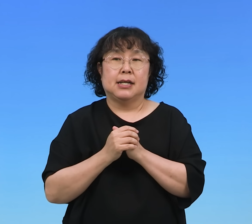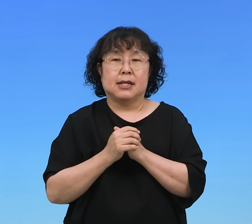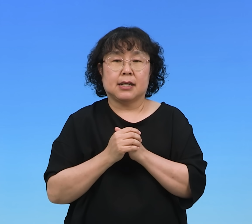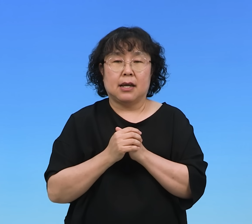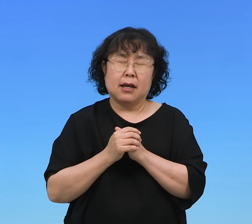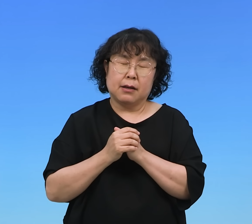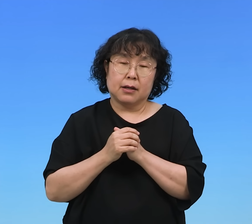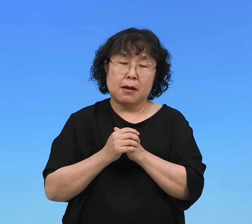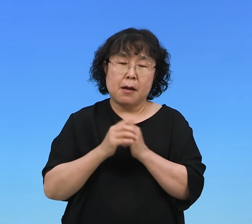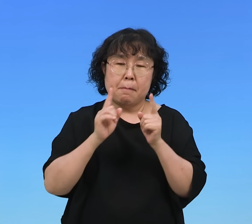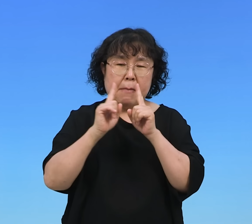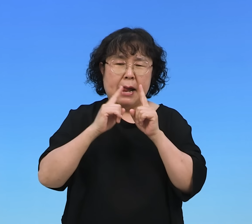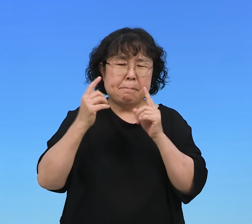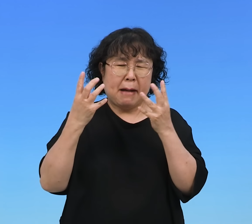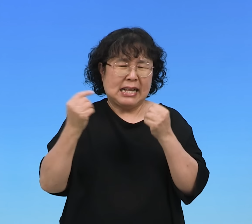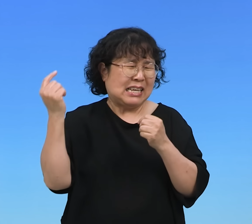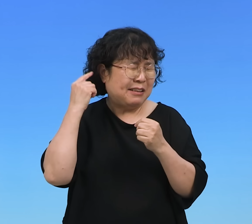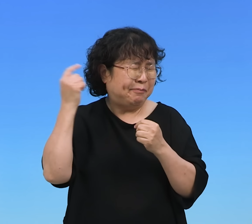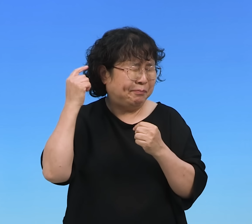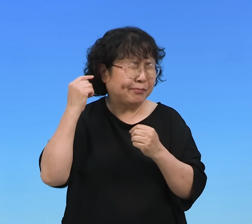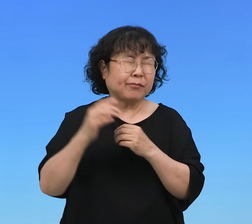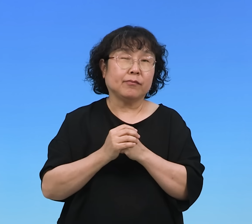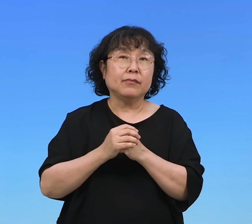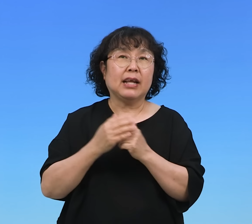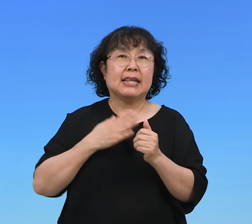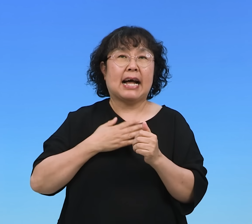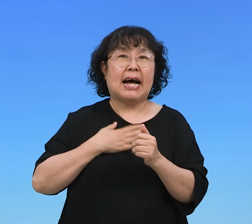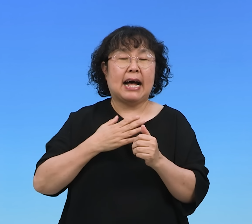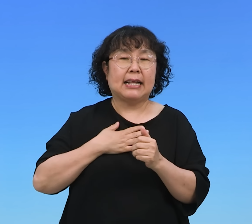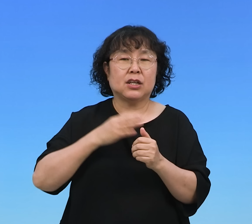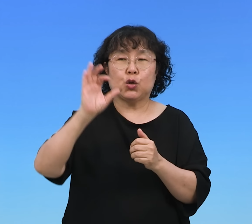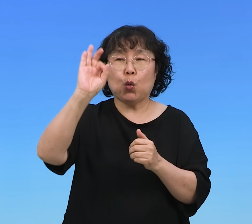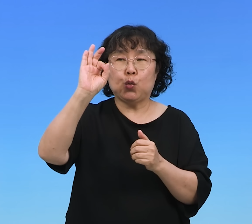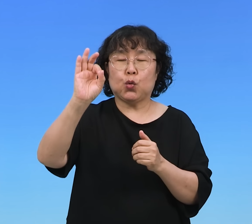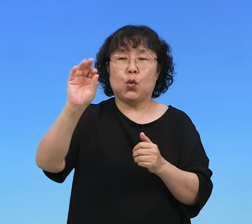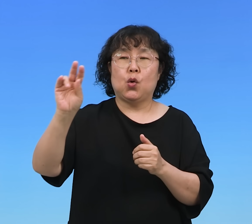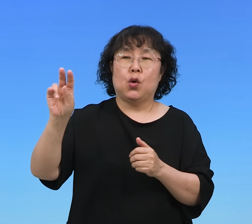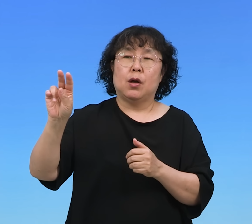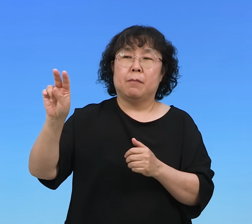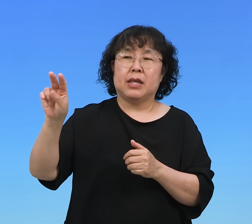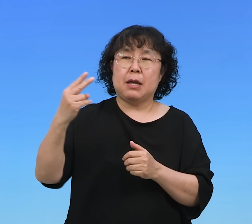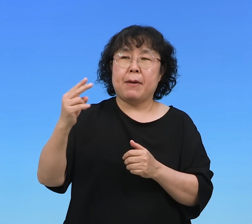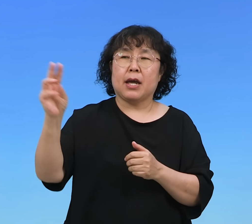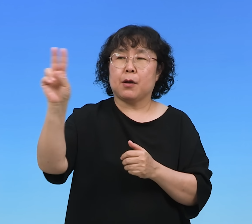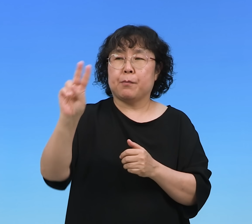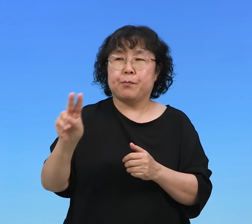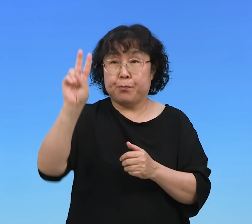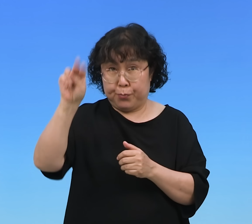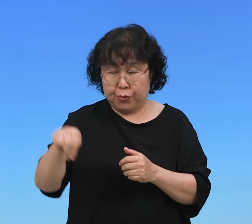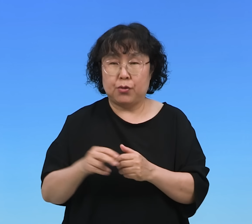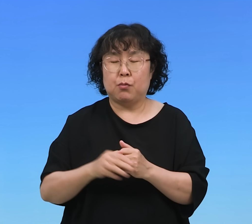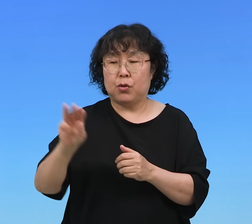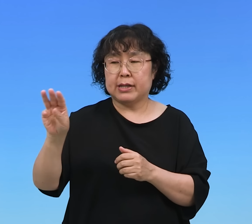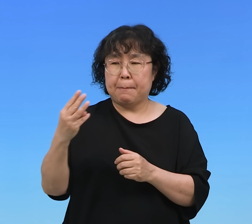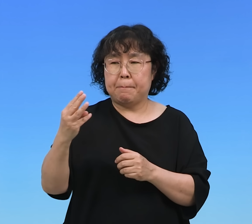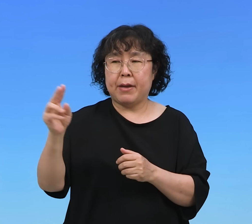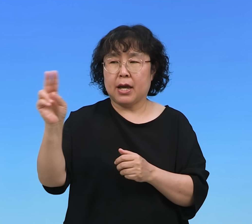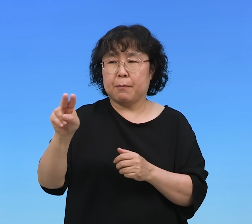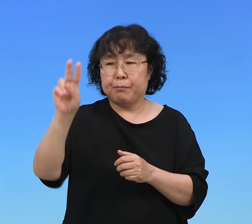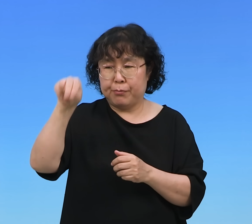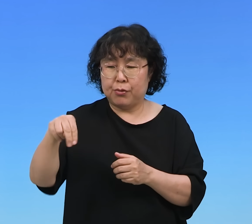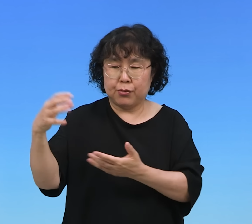300불 들고 왔다. 나 500불 들고 왔다. 그때 사실 실제로 법으로도요 외환 자유화가 일어나기 전이기